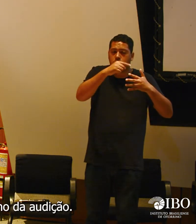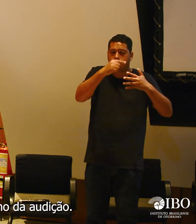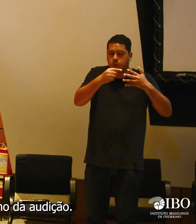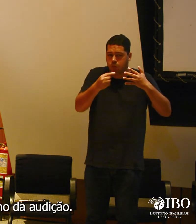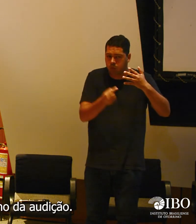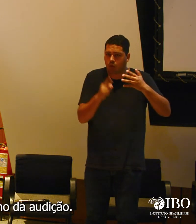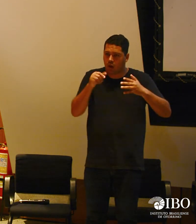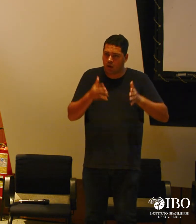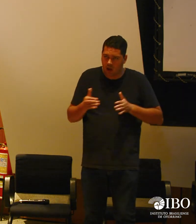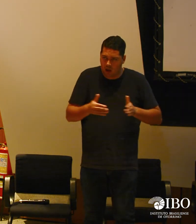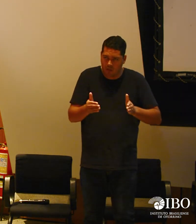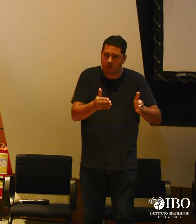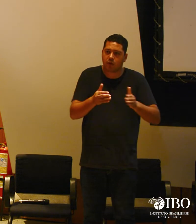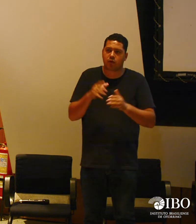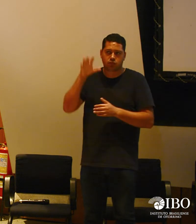aquele caminho da audição.